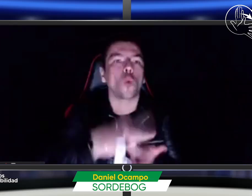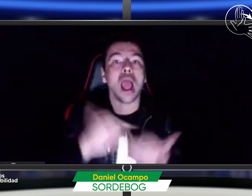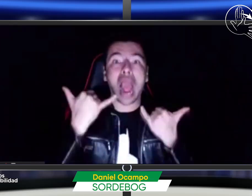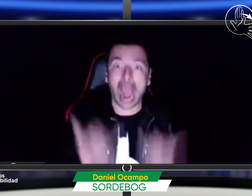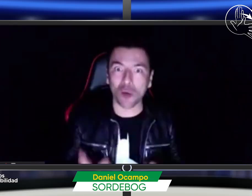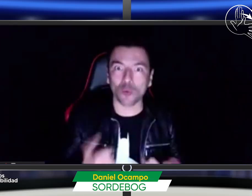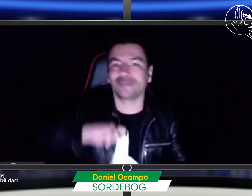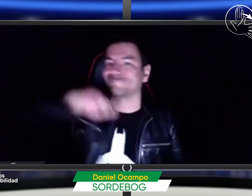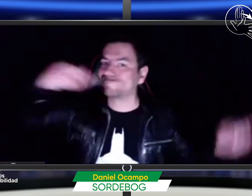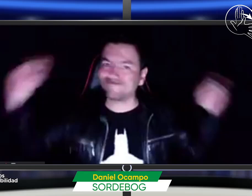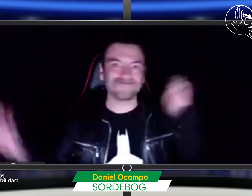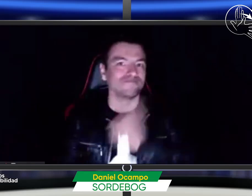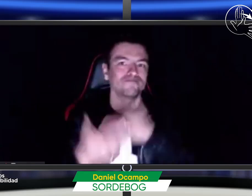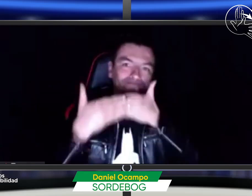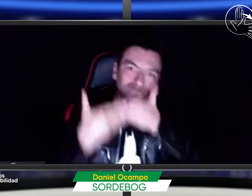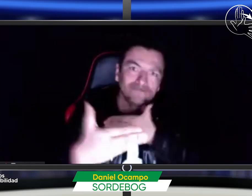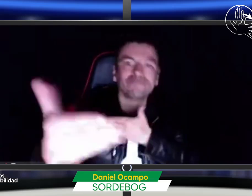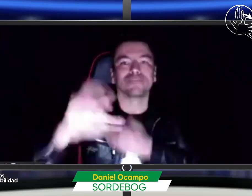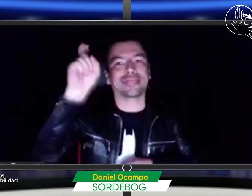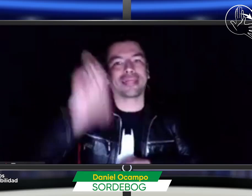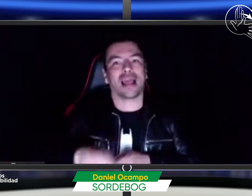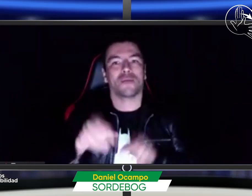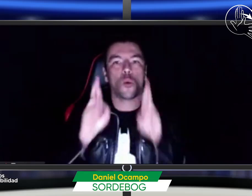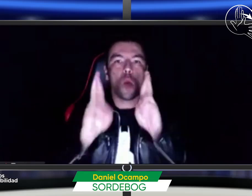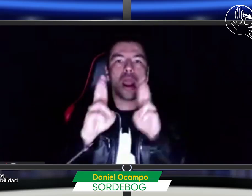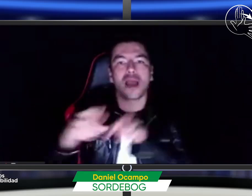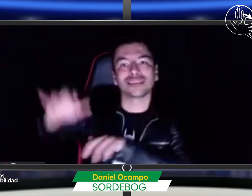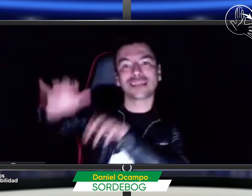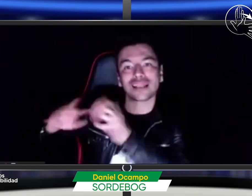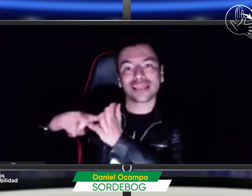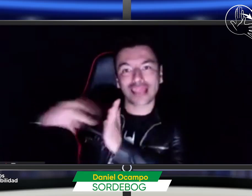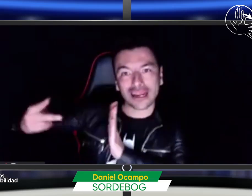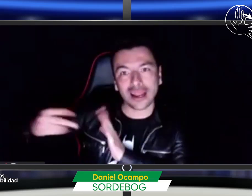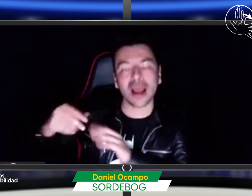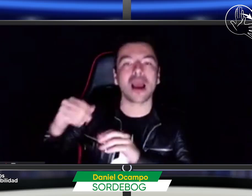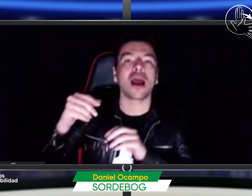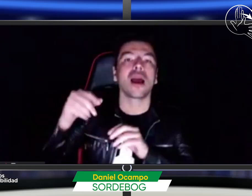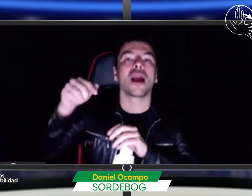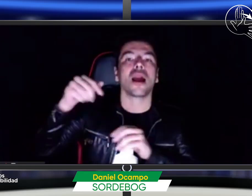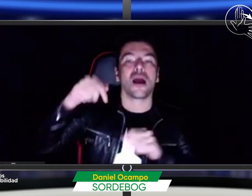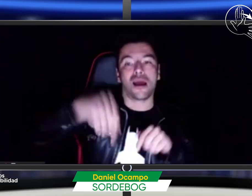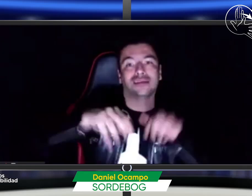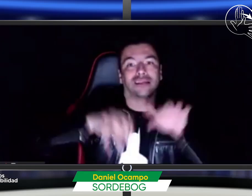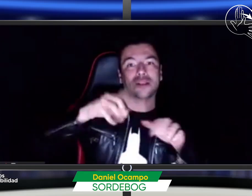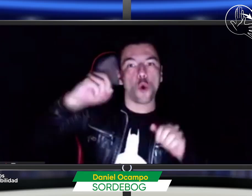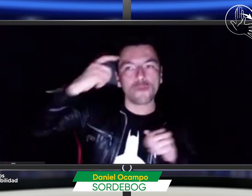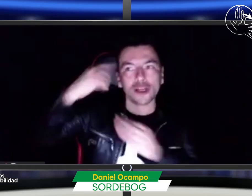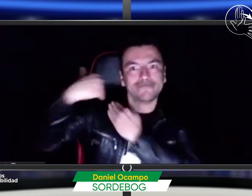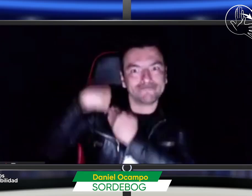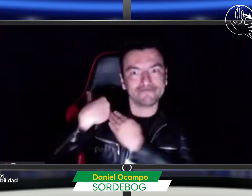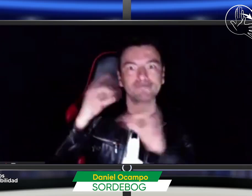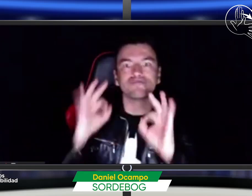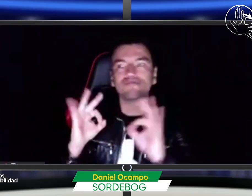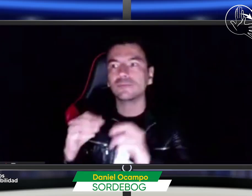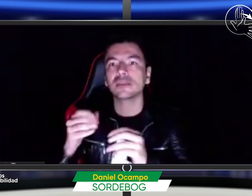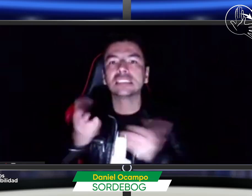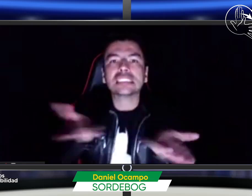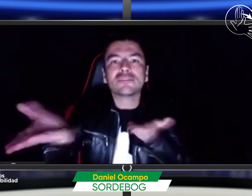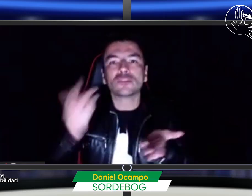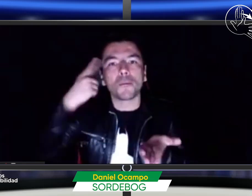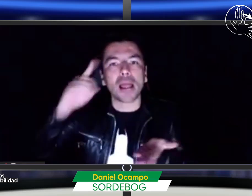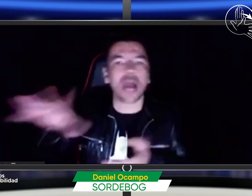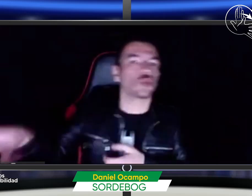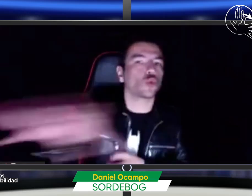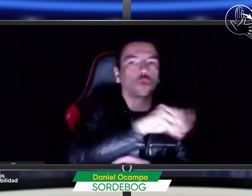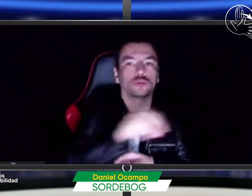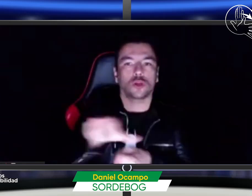a que las personas sordas participaran de estos comités y estos consejos. Entonces, ojalá que desde la Secretaría